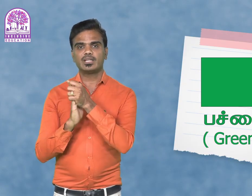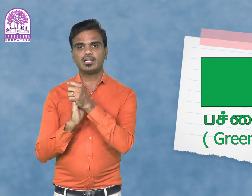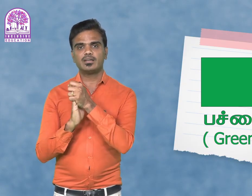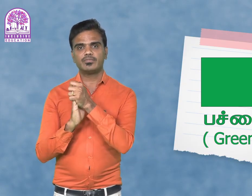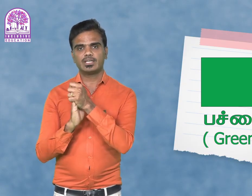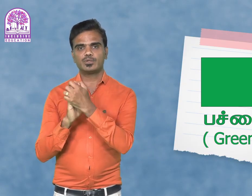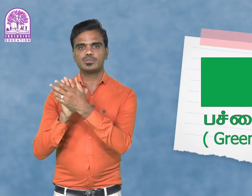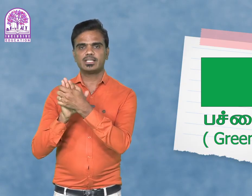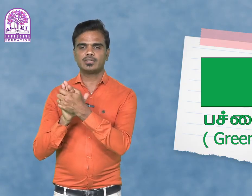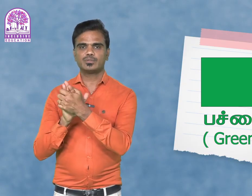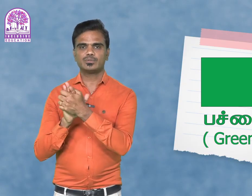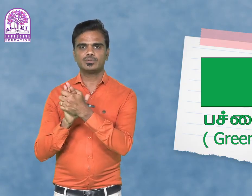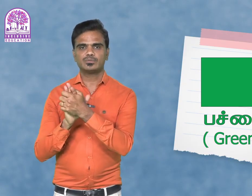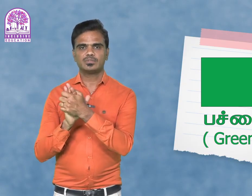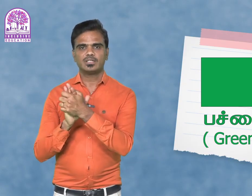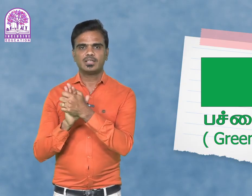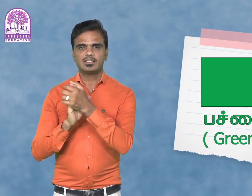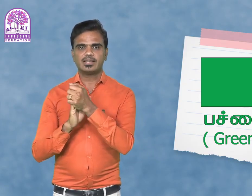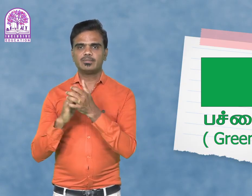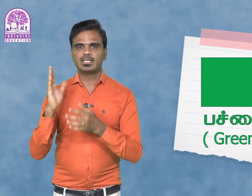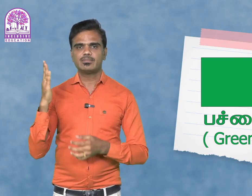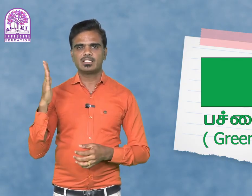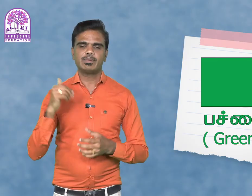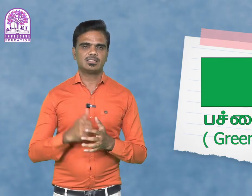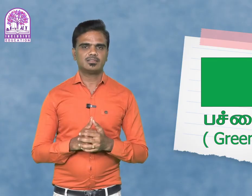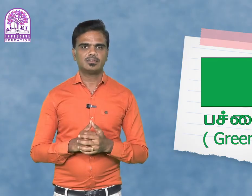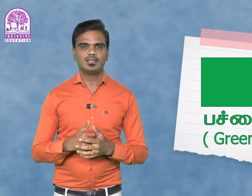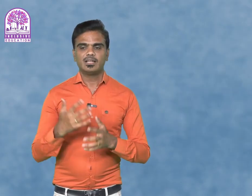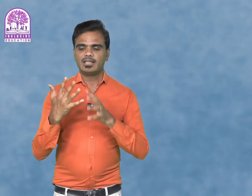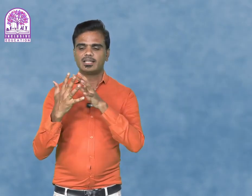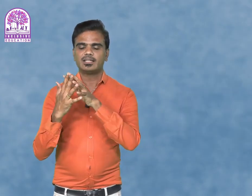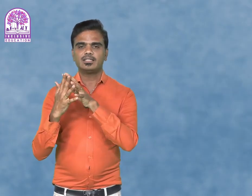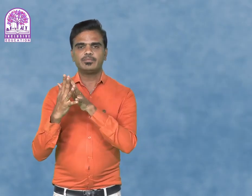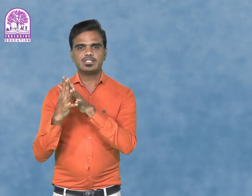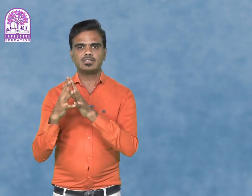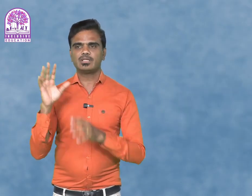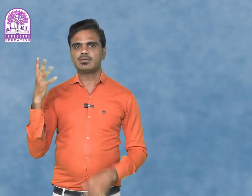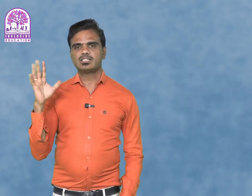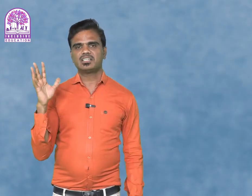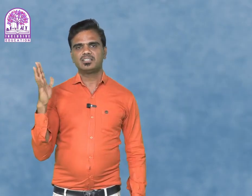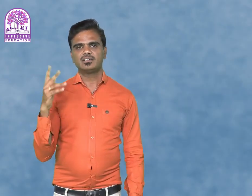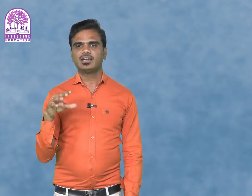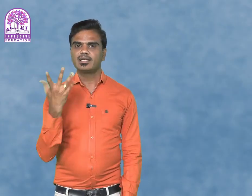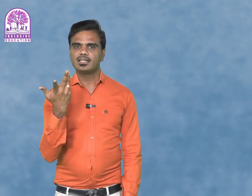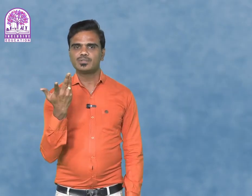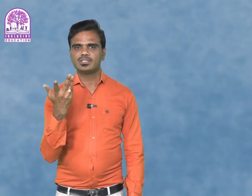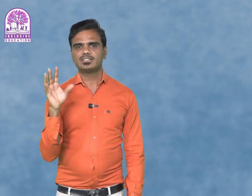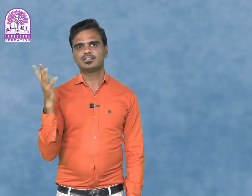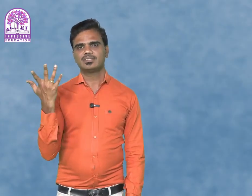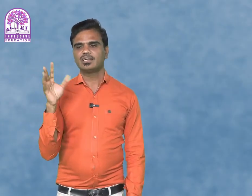எல்லா ஃபிங்கரும் சேர்ந்துருக்கணும். சேர்ந்து இப்படி காமிச்சிங்கன்னா பச்சை. நீங்கள் இது எல்லாத்தையும் பிரிச்சுட்டு இப்படி காமிச்சிங்கன்னா என்ன அர்த்தம்? அது என்ன, நான்